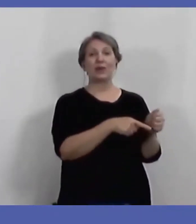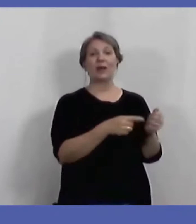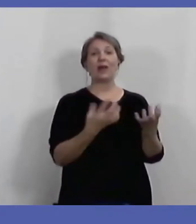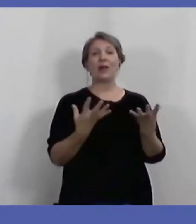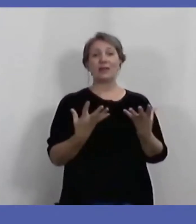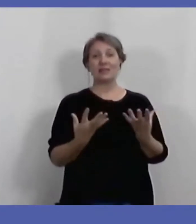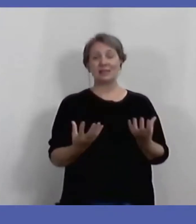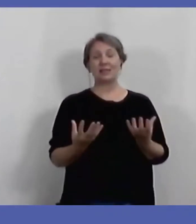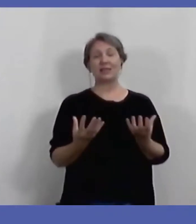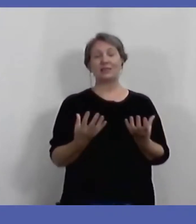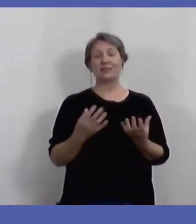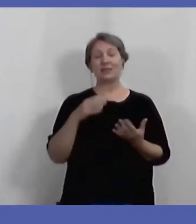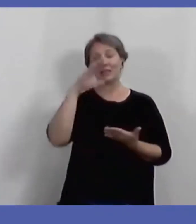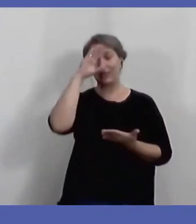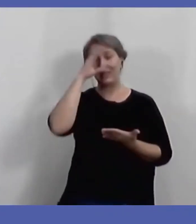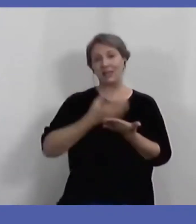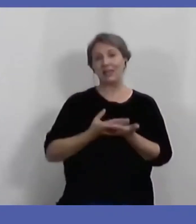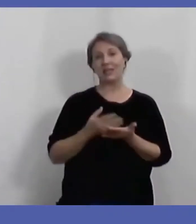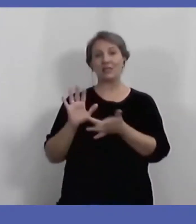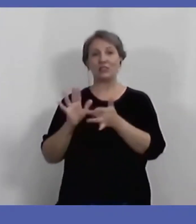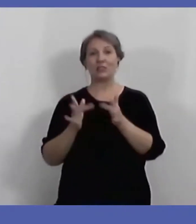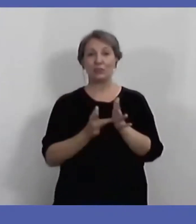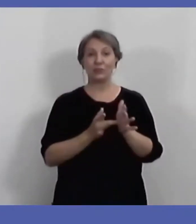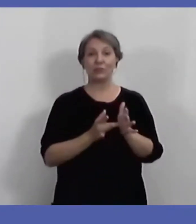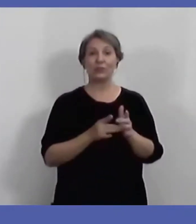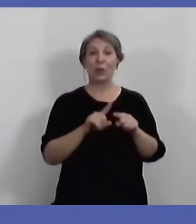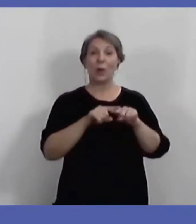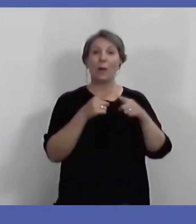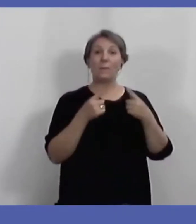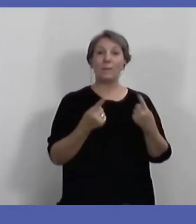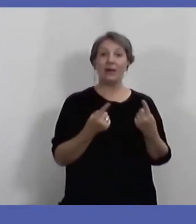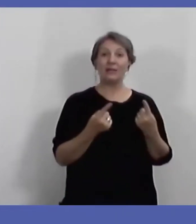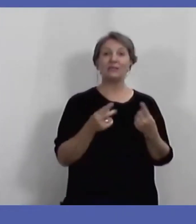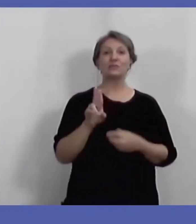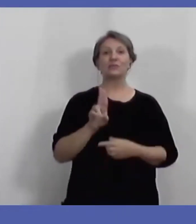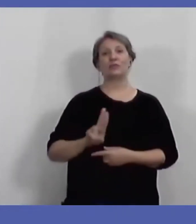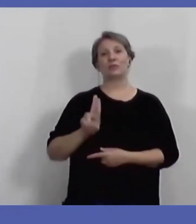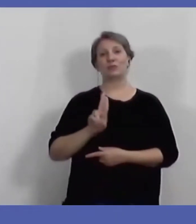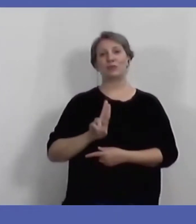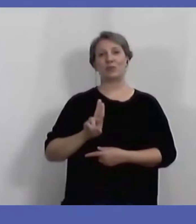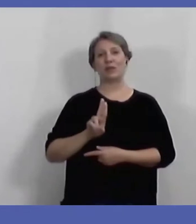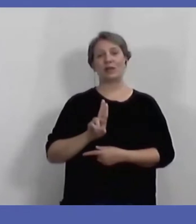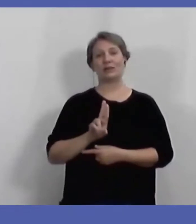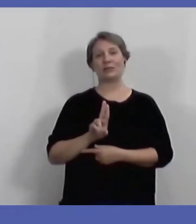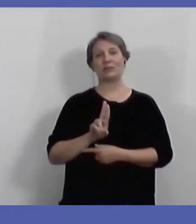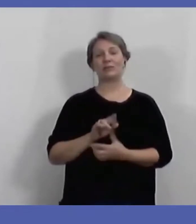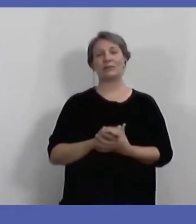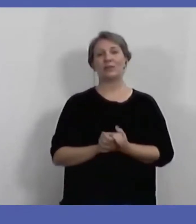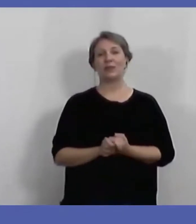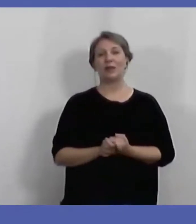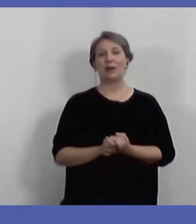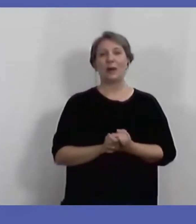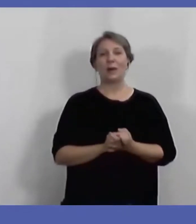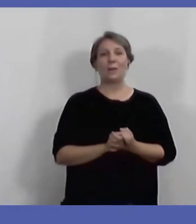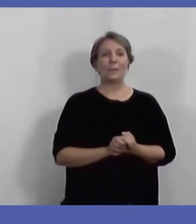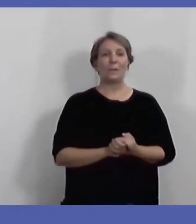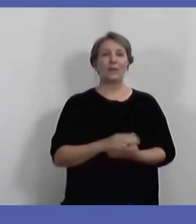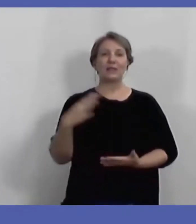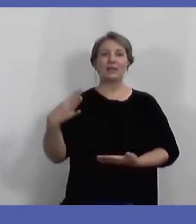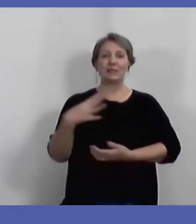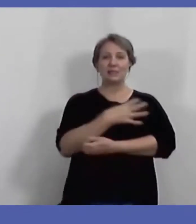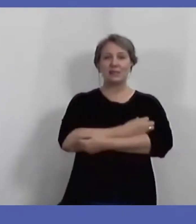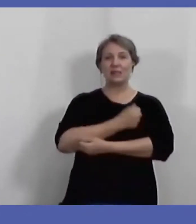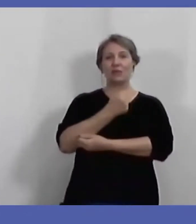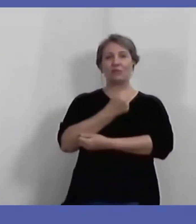Senhor usou ele para abrir a porta dos judeus. Ele também foi usado para abrir a porta dos